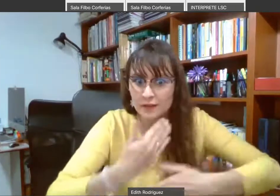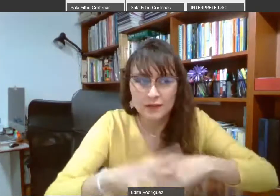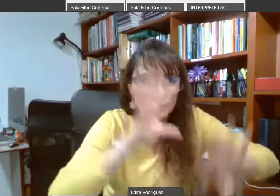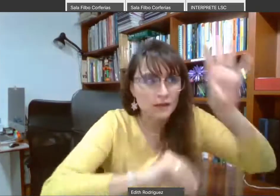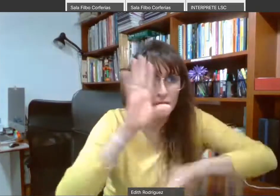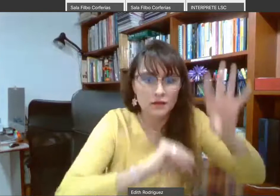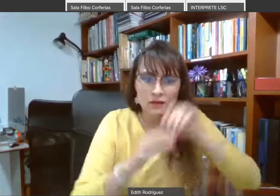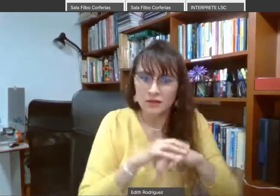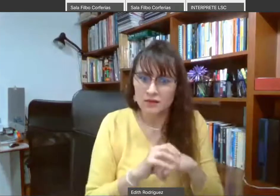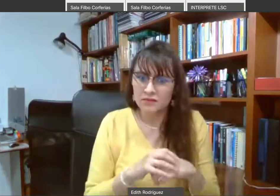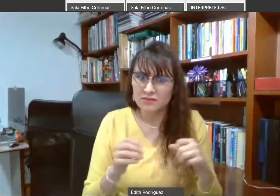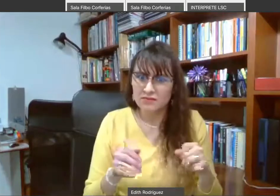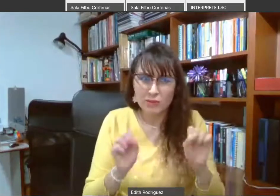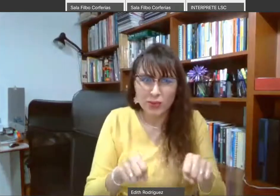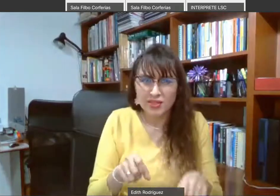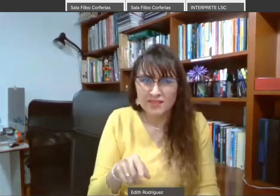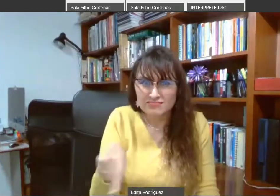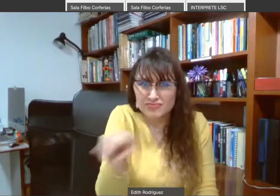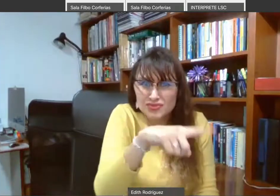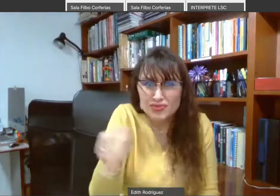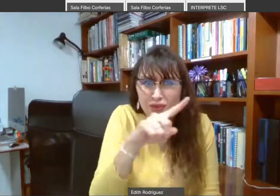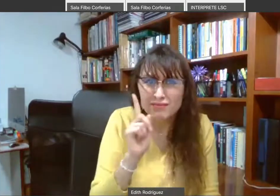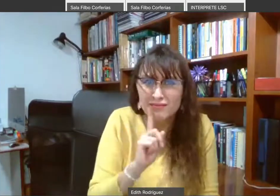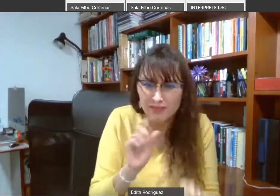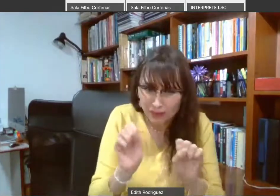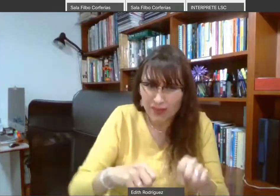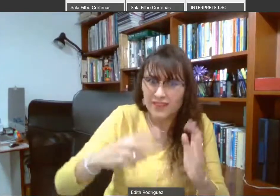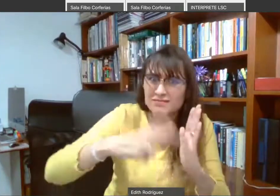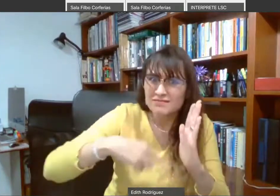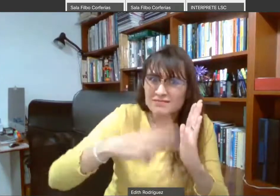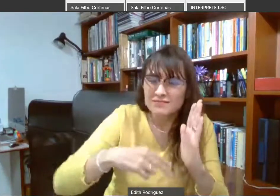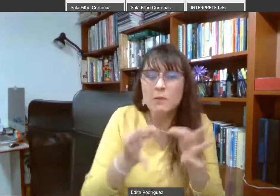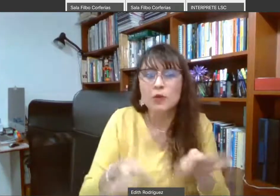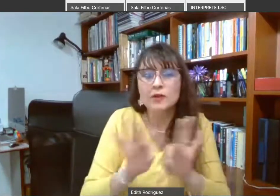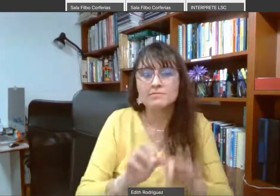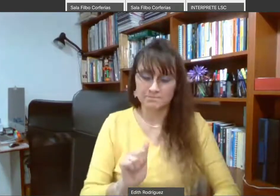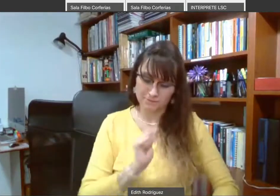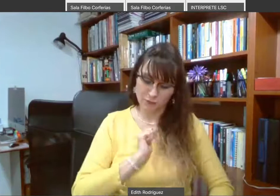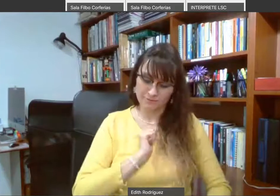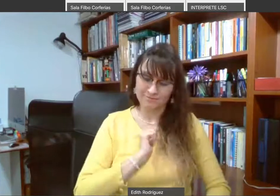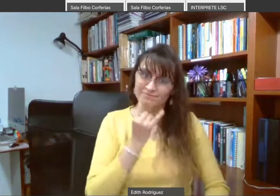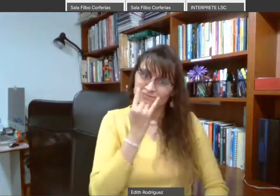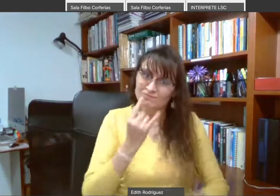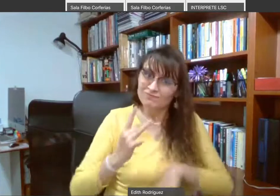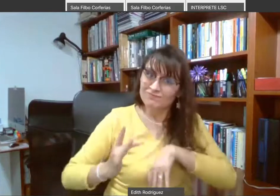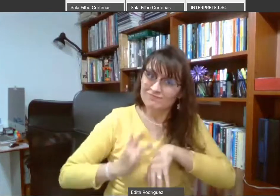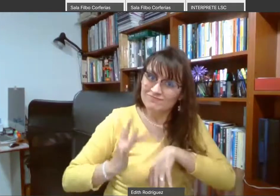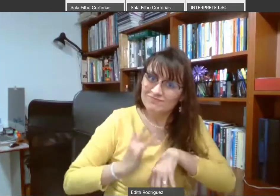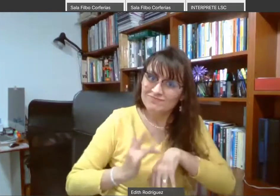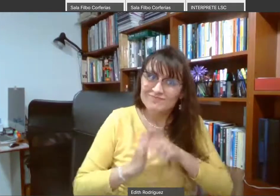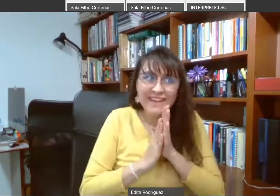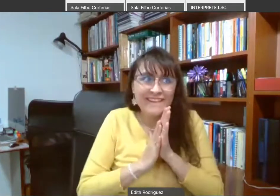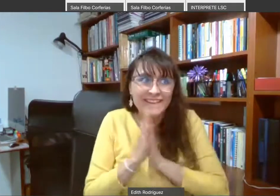como, a mí me gusta ser un ratón de biblioteca. Me gusta poder ver todos los